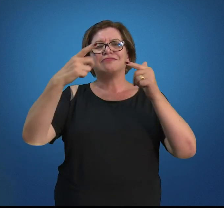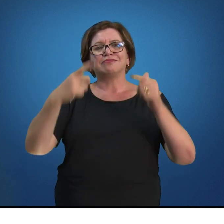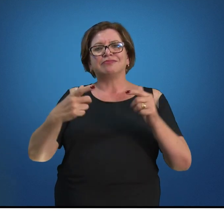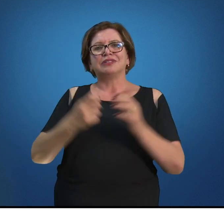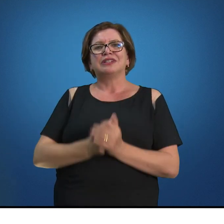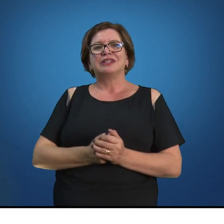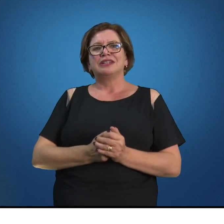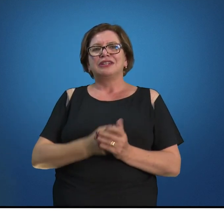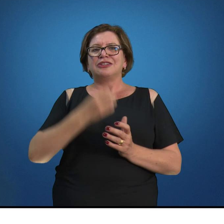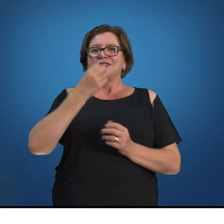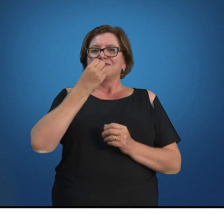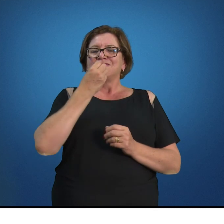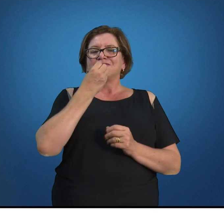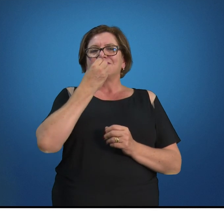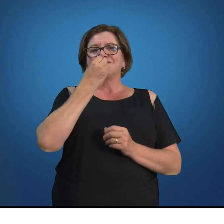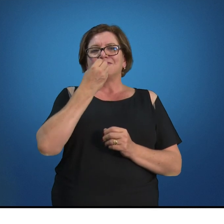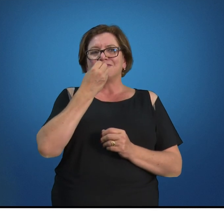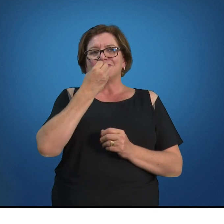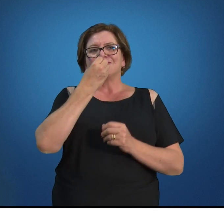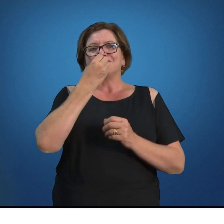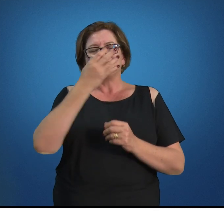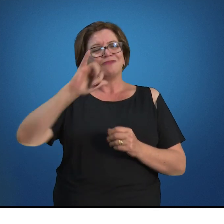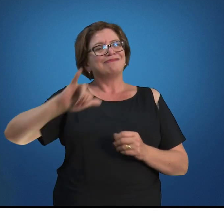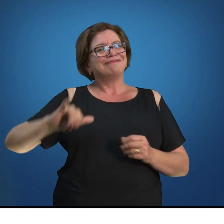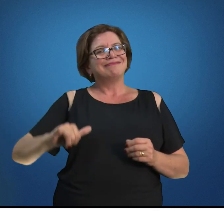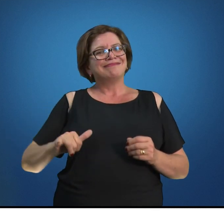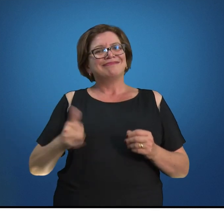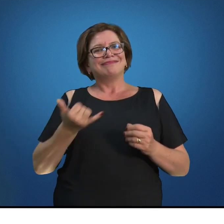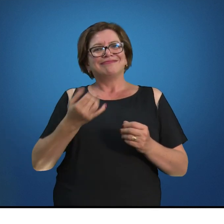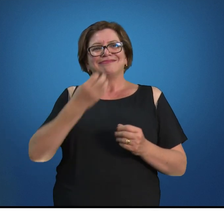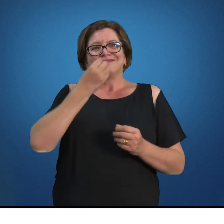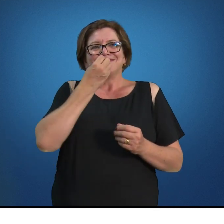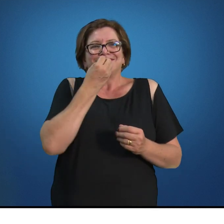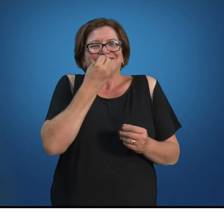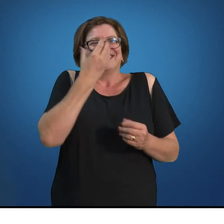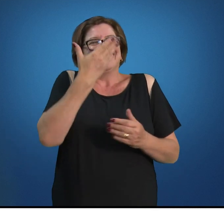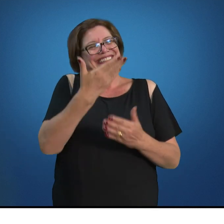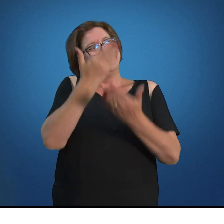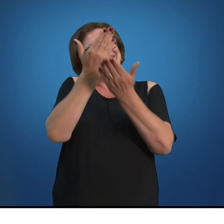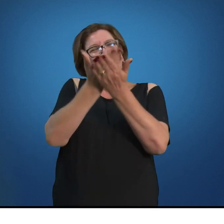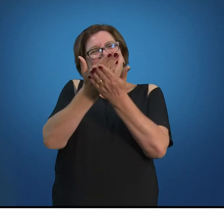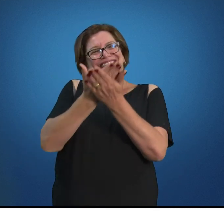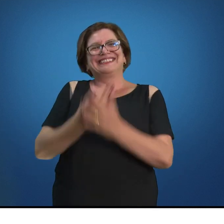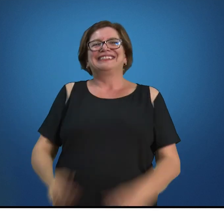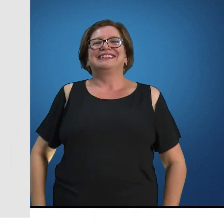Desejamos a todos um ótimo aproveitamento e ótimo estudo.